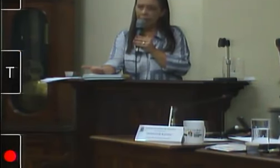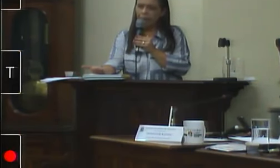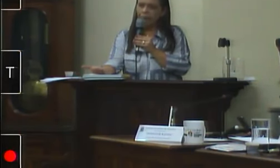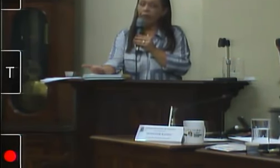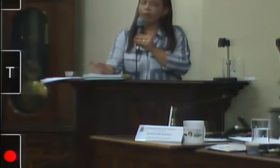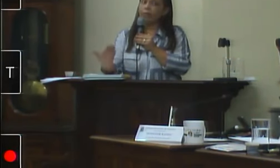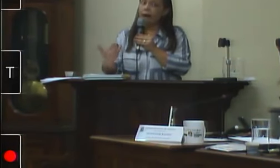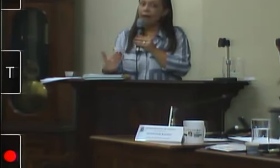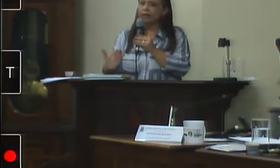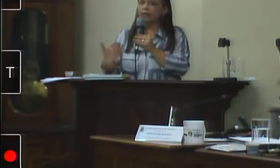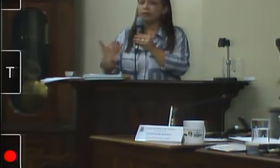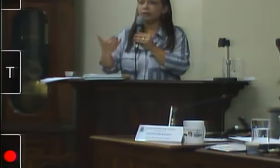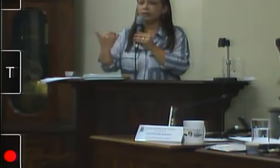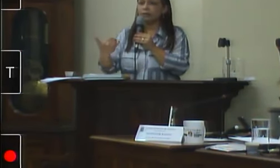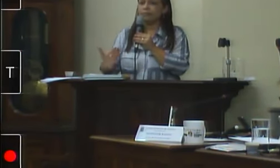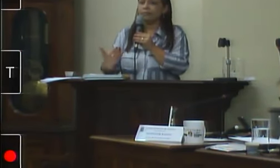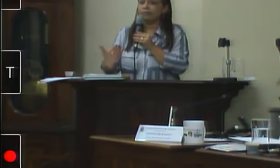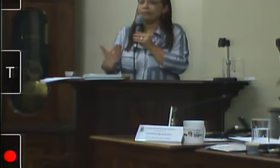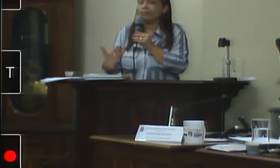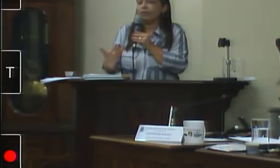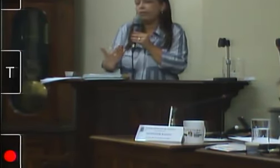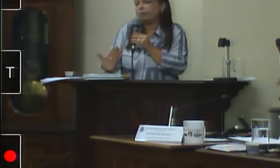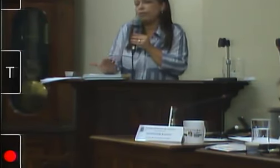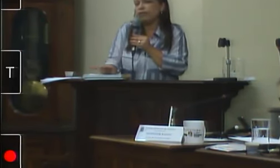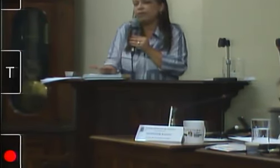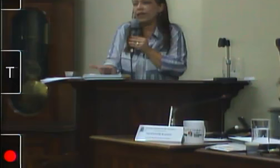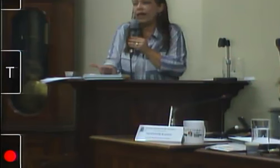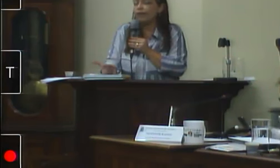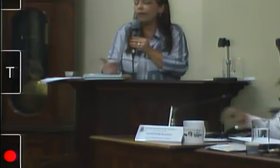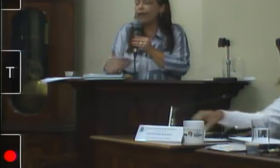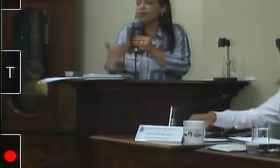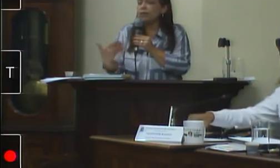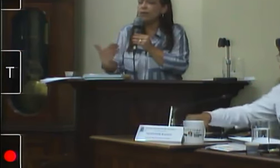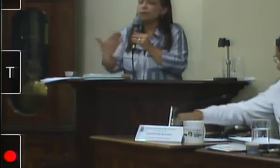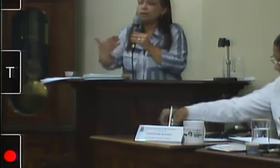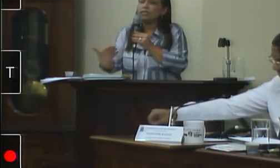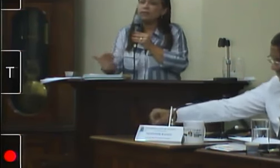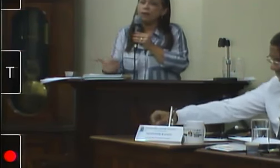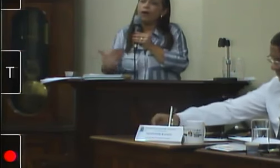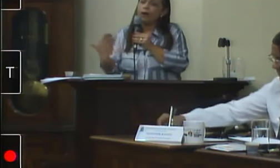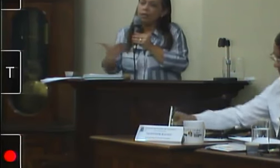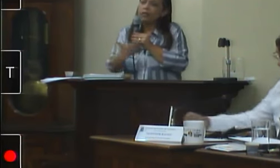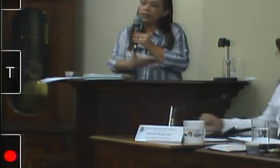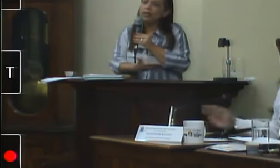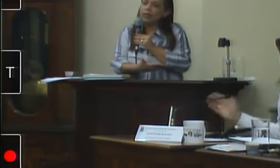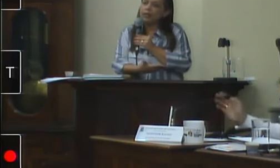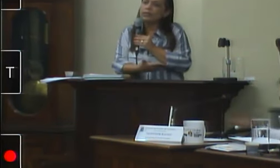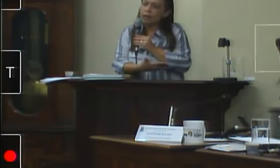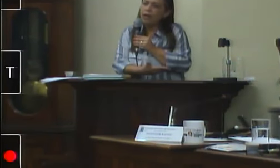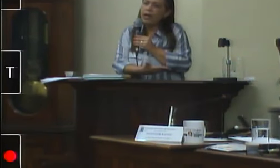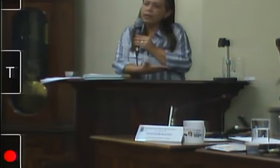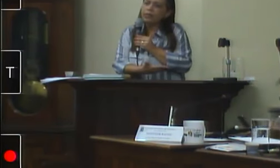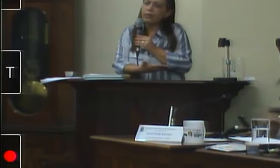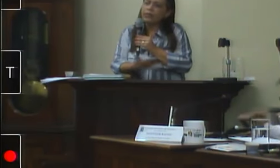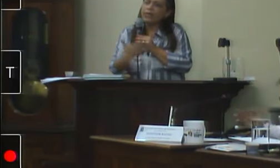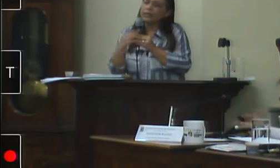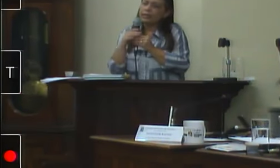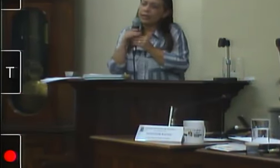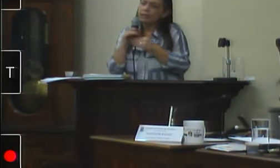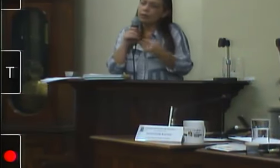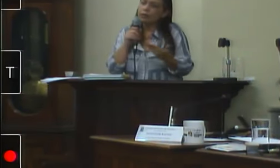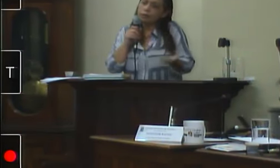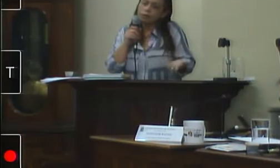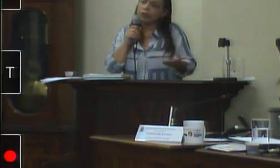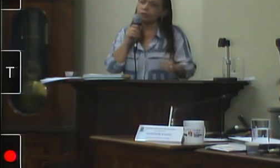é. Para que nós não podemos ficar refém esperando o SVO em relação a essa portaria